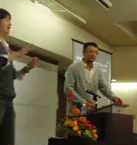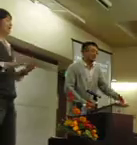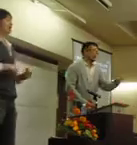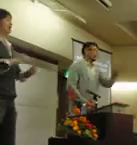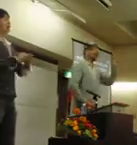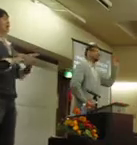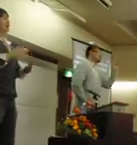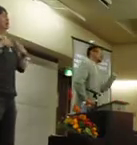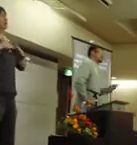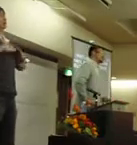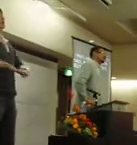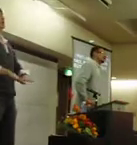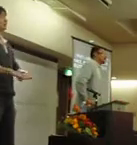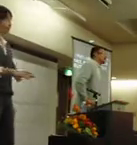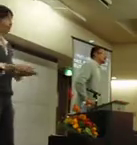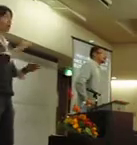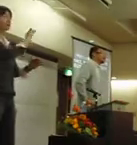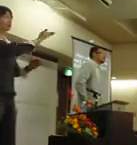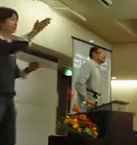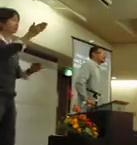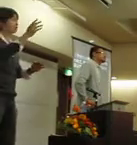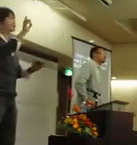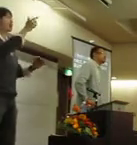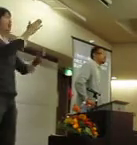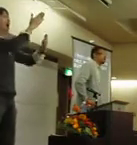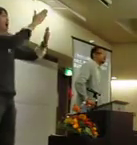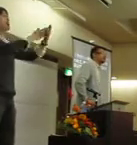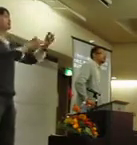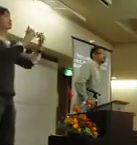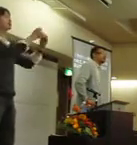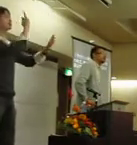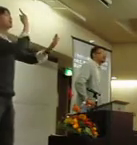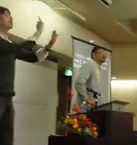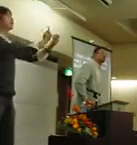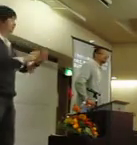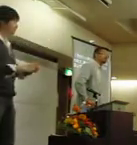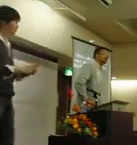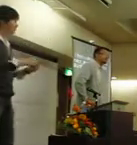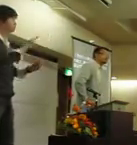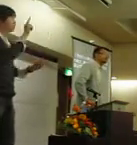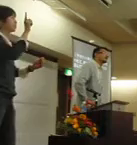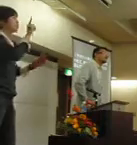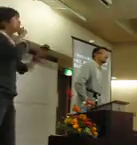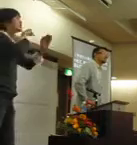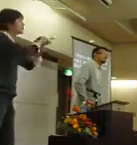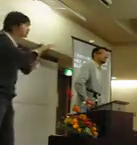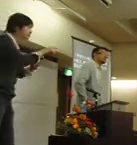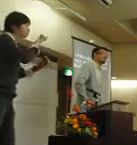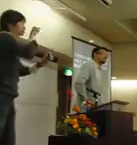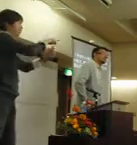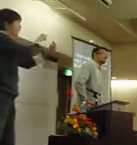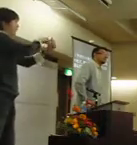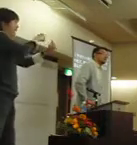ましたが、半分の人は癒されてないんです。なぜですか。その人は悔やめてないからです。